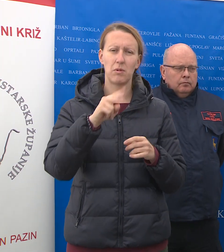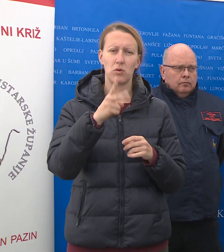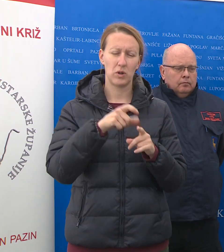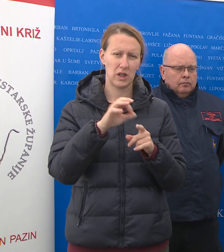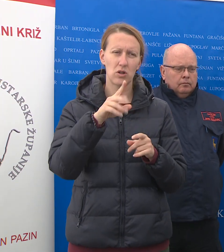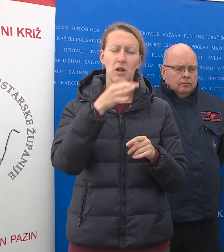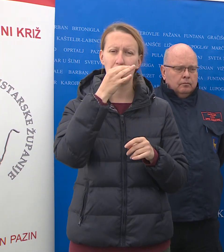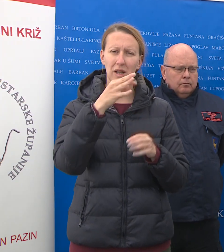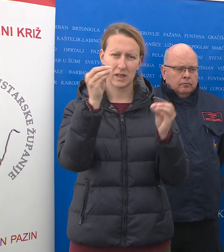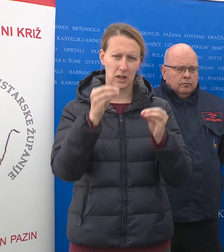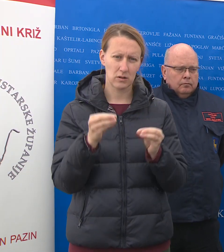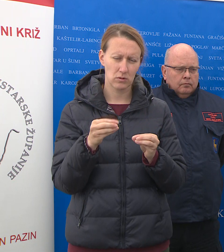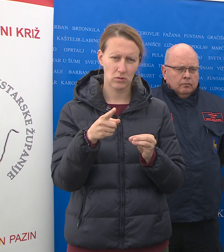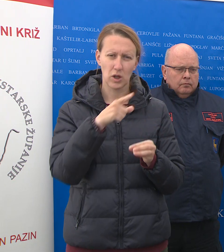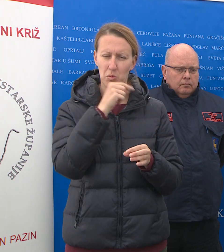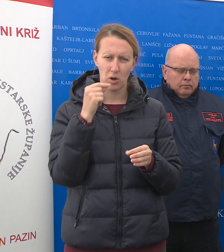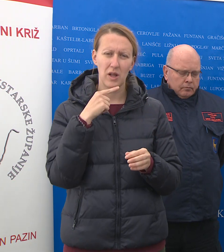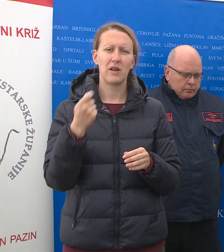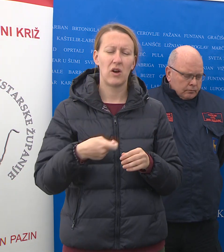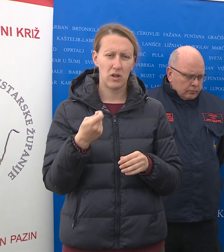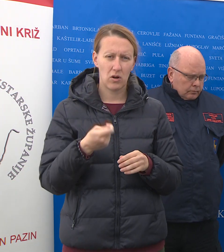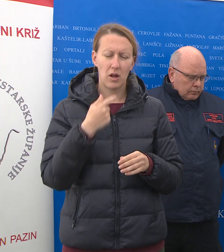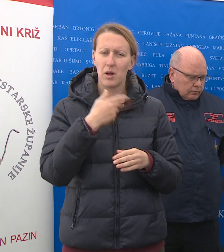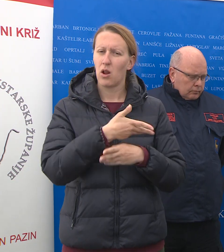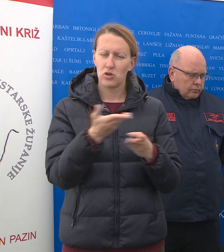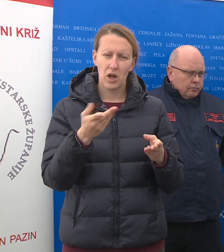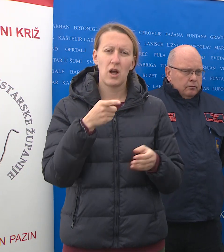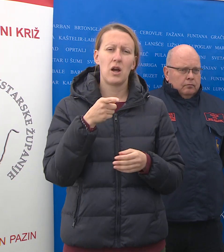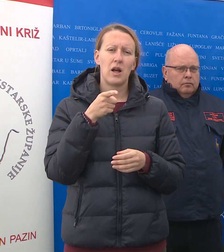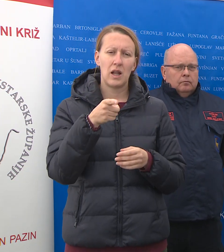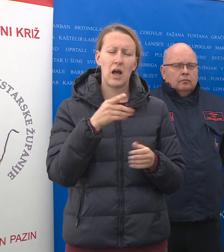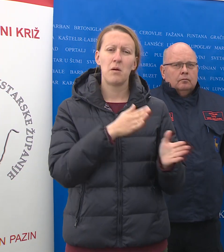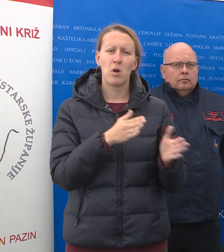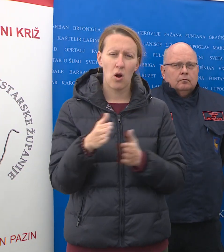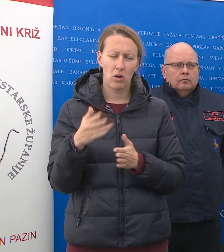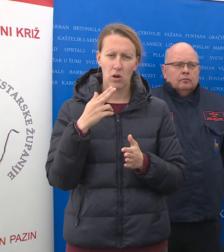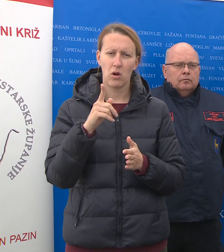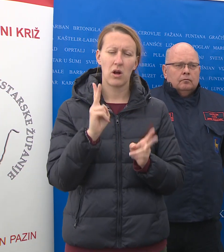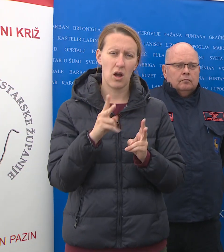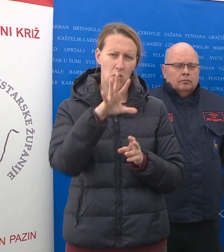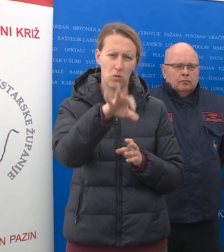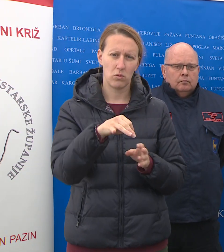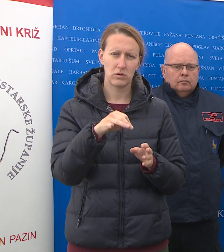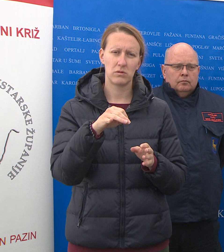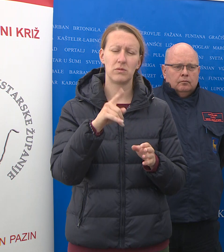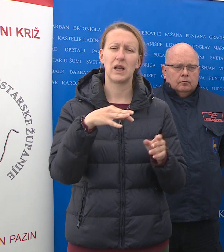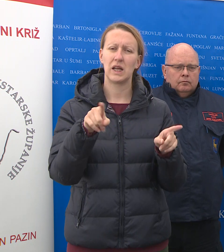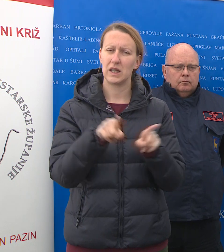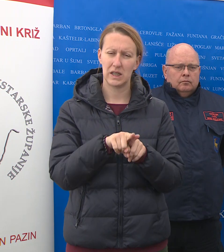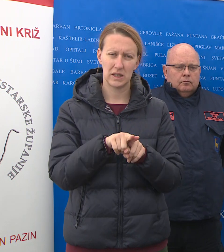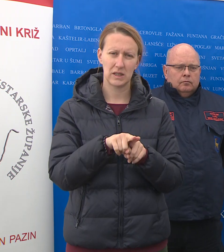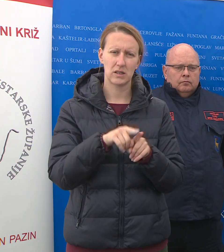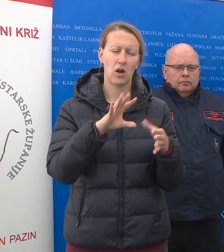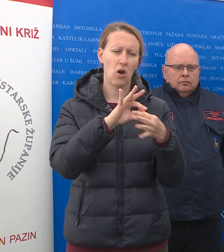ovaj što ste pitali za sustav policije, vatrogastva ili bilo čega, znači taj protokol oko načina uzimanja brisova je identičan.